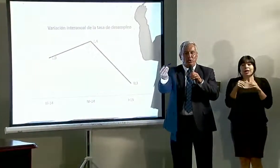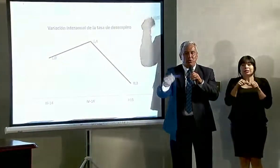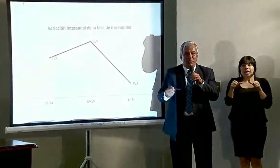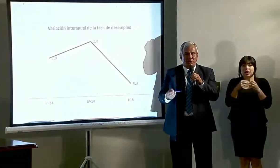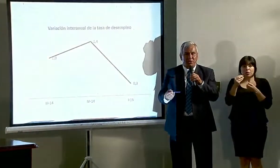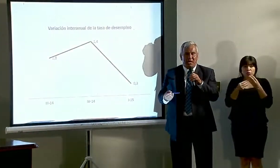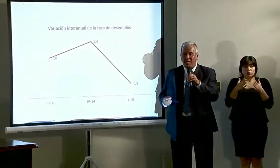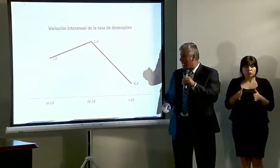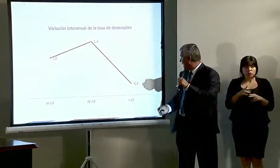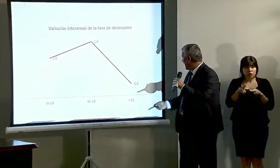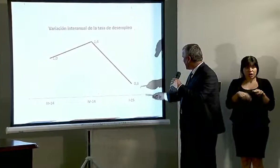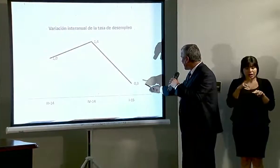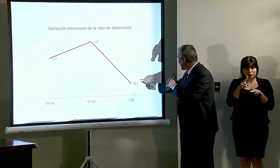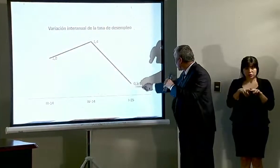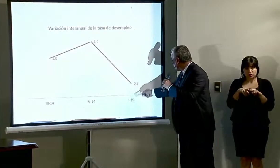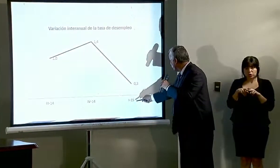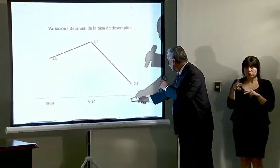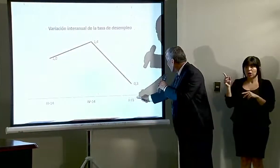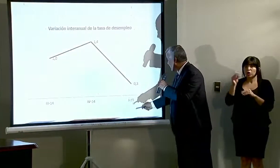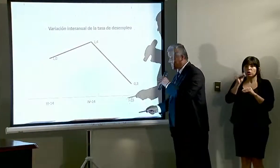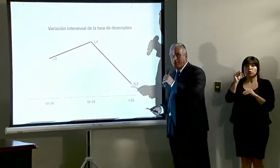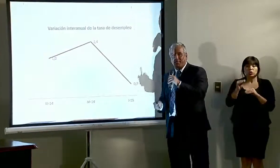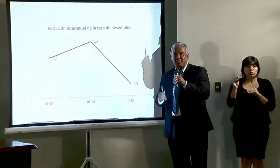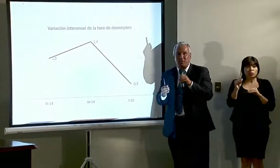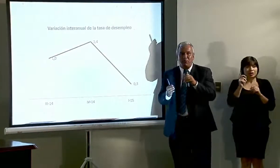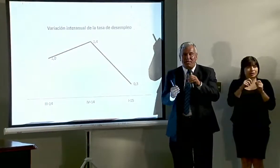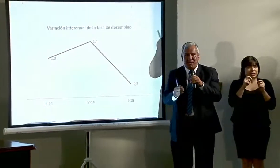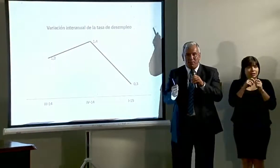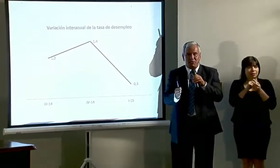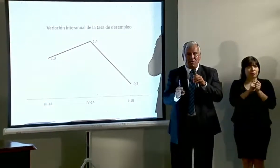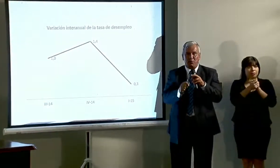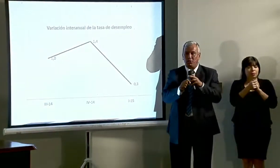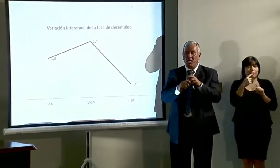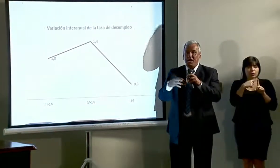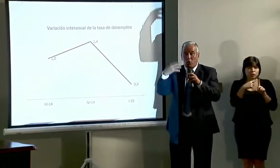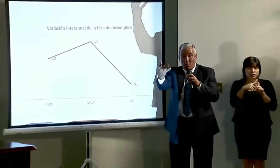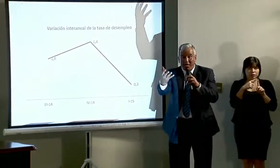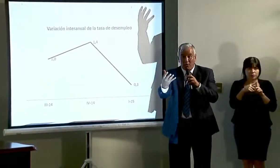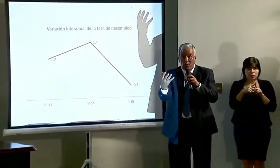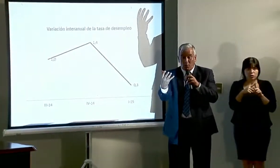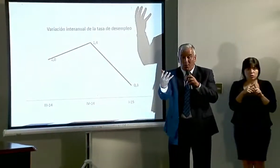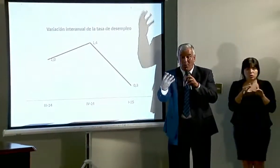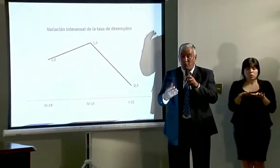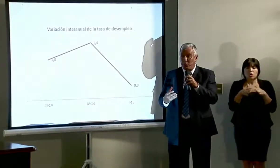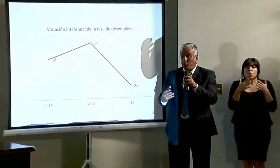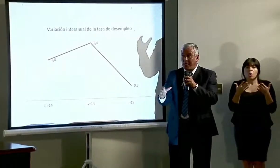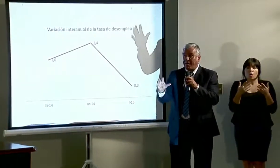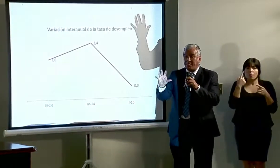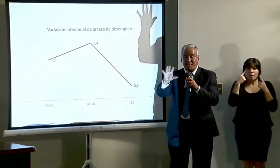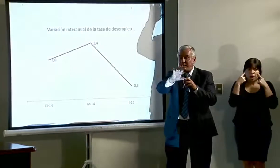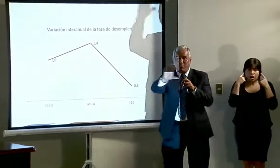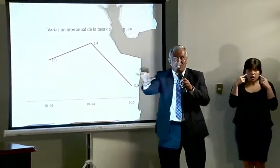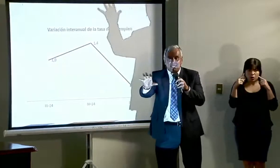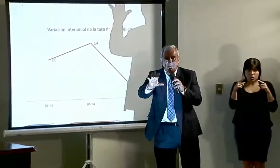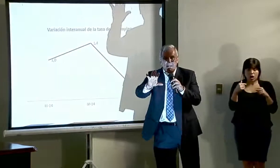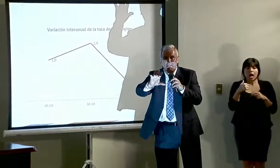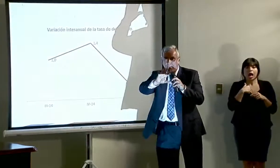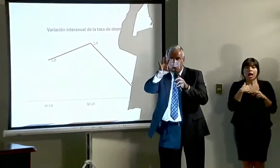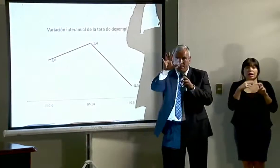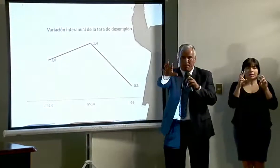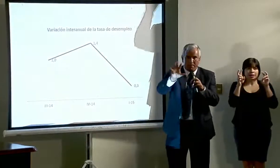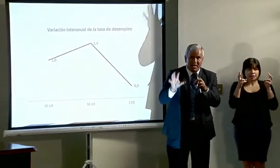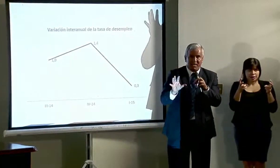sector productivo nacional, es a que estos números exactamente se conviertan en positivos. ¿Cómo lo vamos a lograr? Y tenemos el